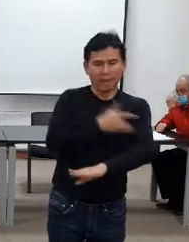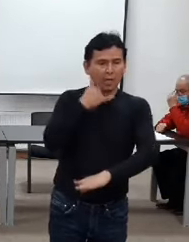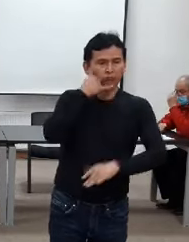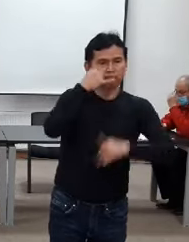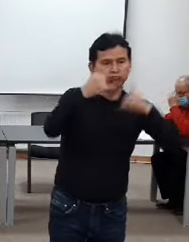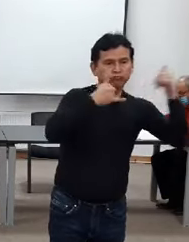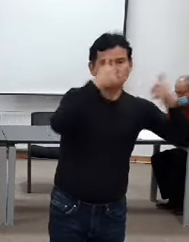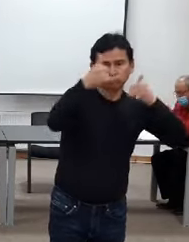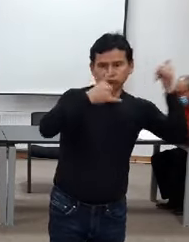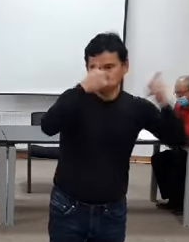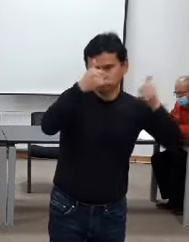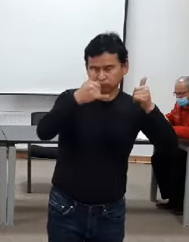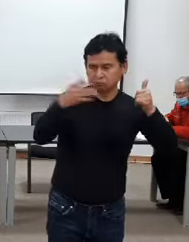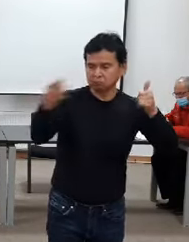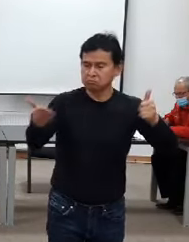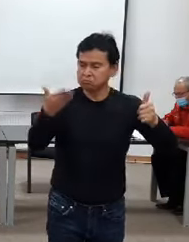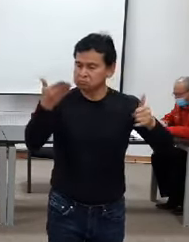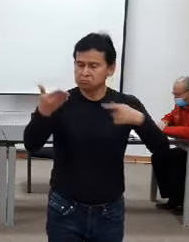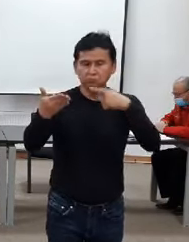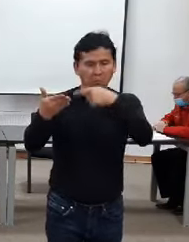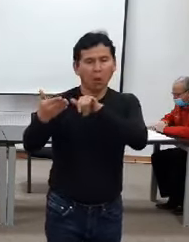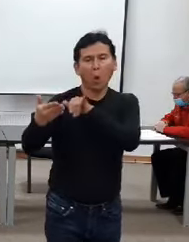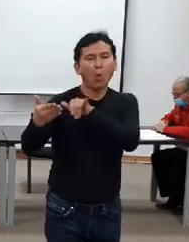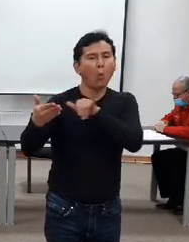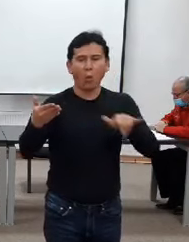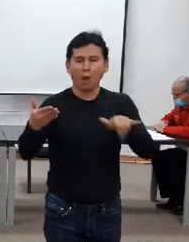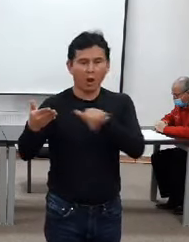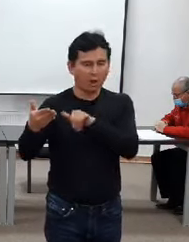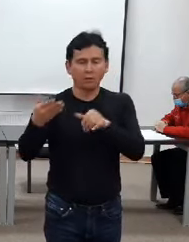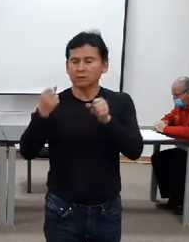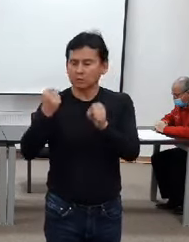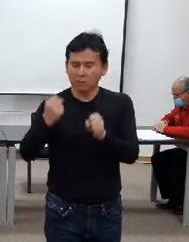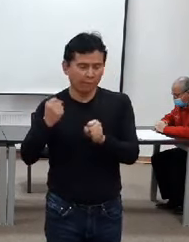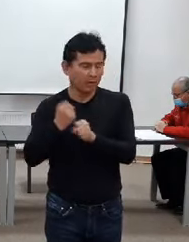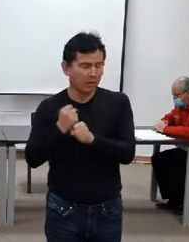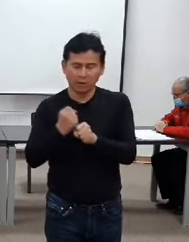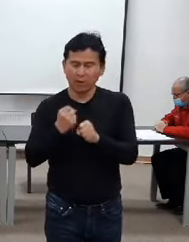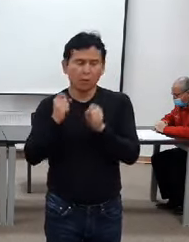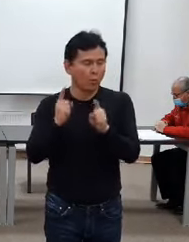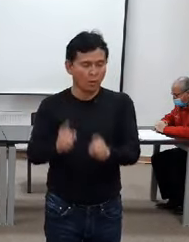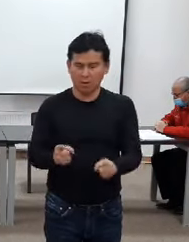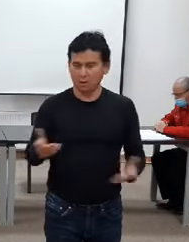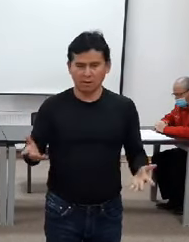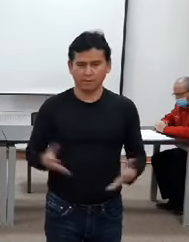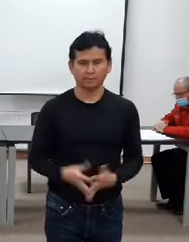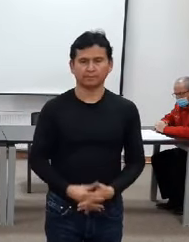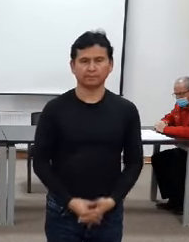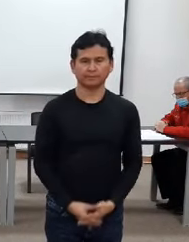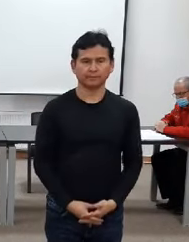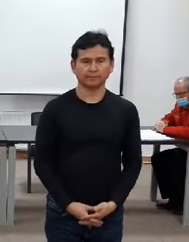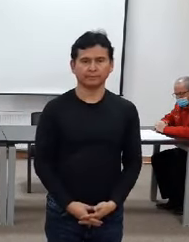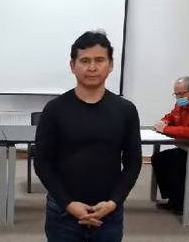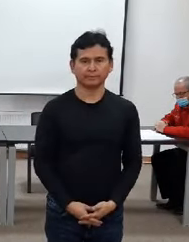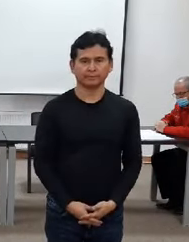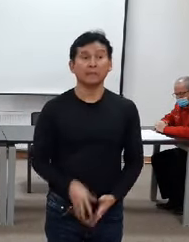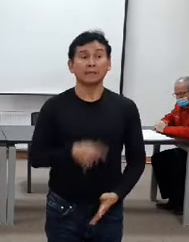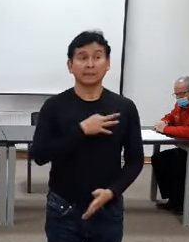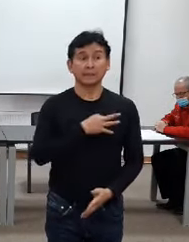página institucional, la verdad es que pudimos trabajar con los pasajeros de interés durante el mismo día de ayer. Perfecto.